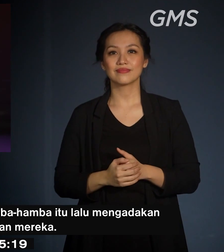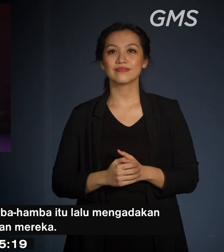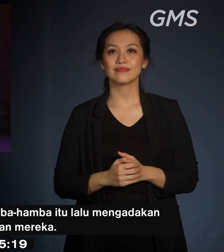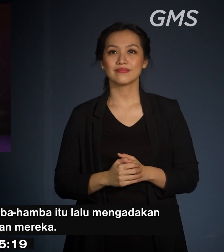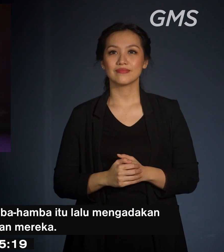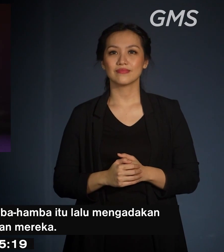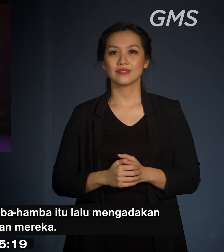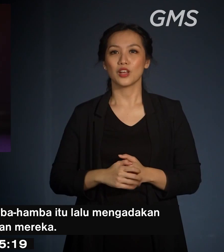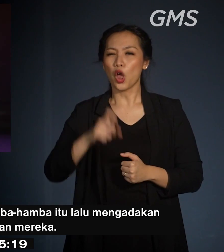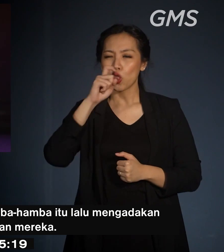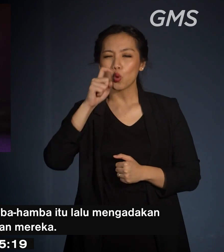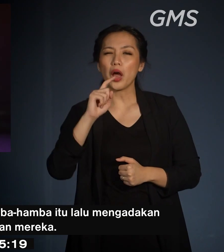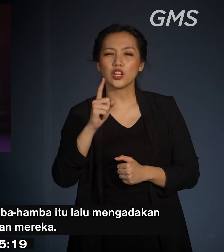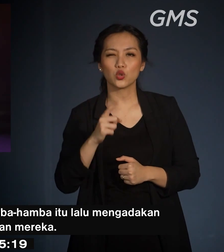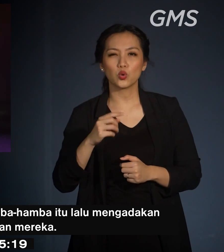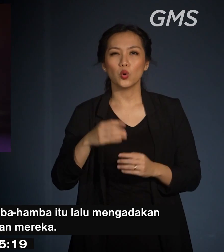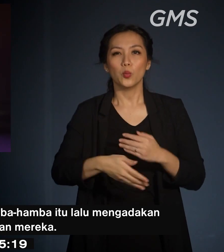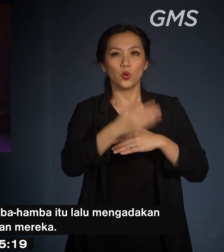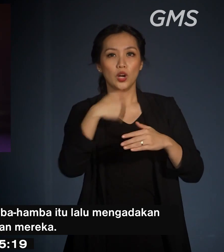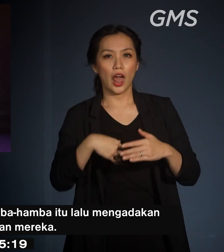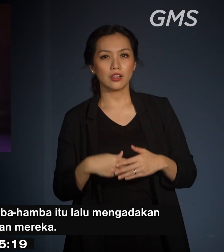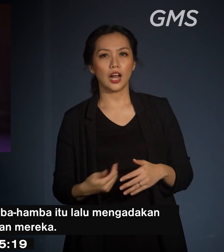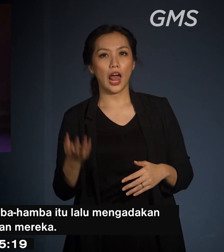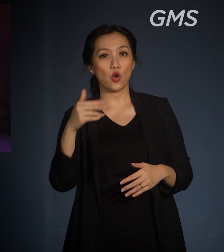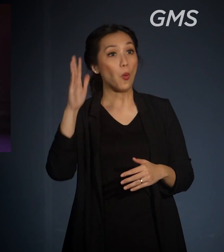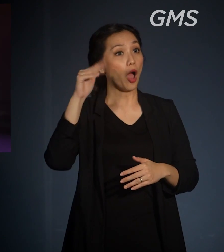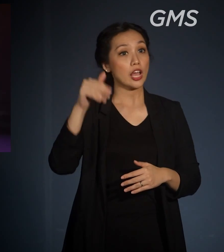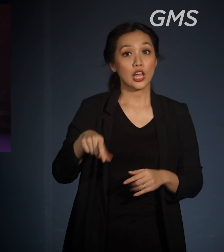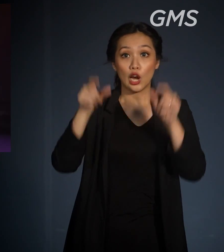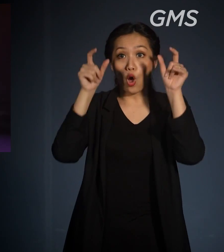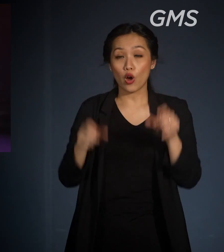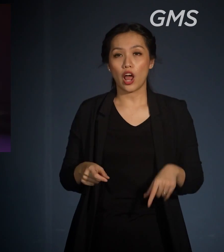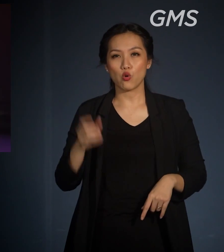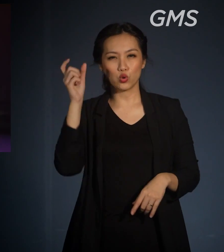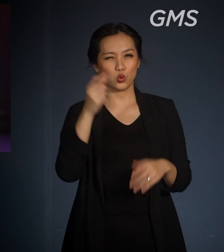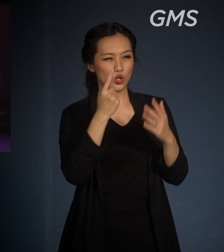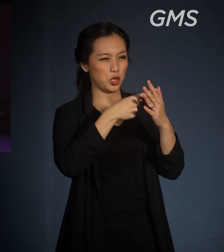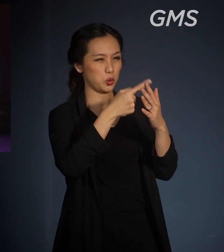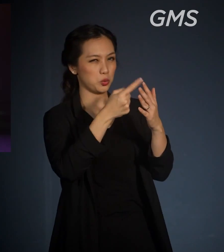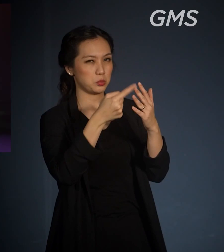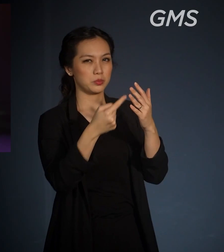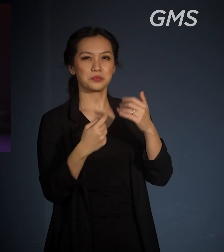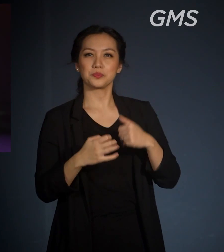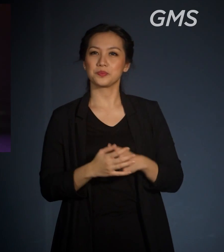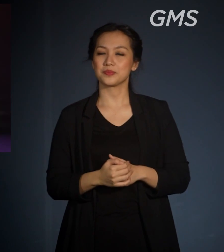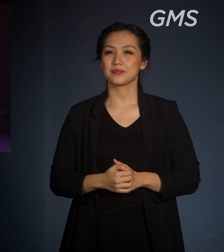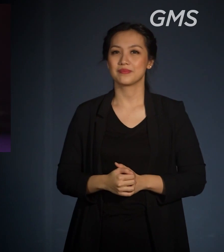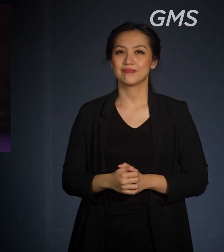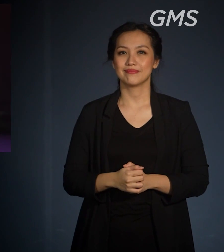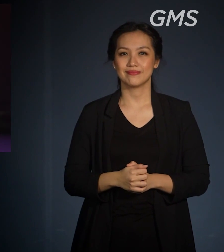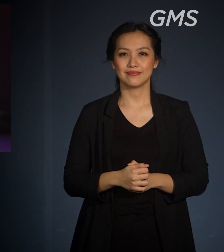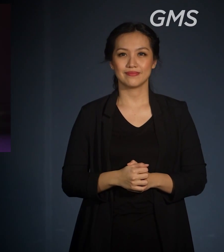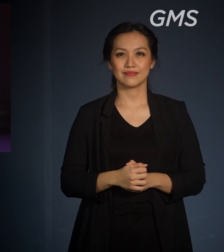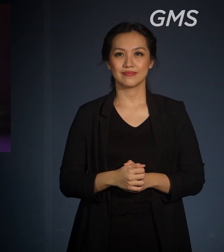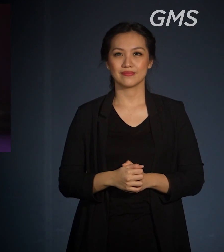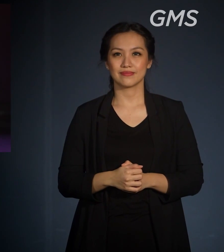lalu mengadakan perhitungan. Katakan mengadakan perhitungan. Mengadakan perhitungan